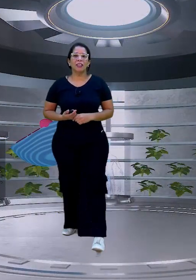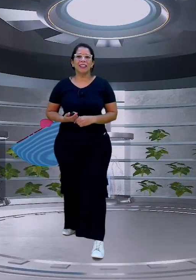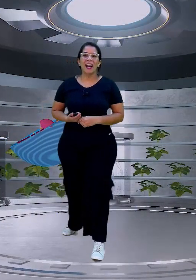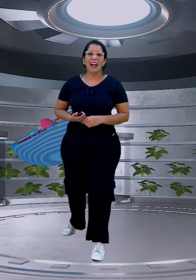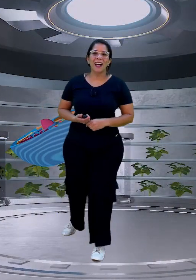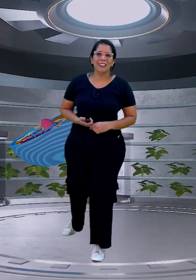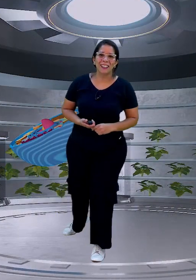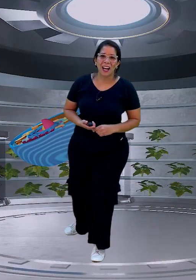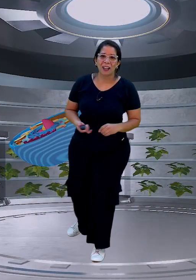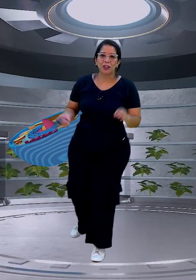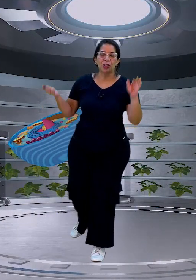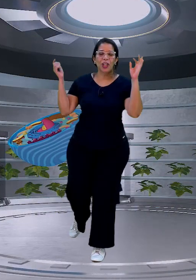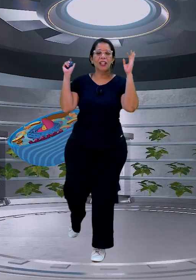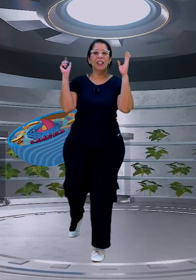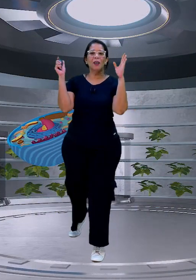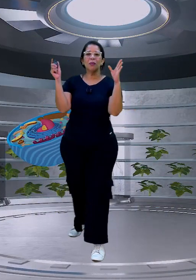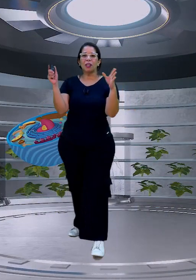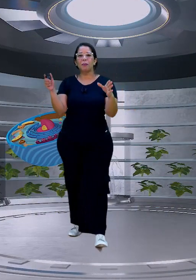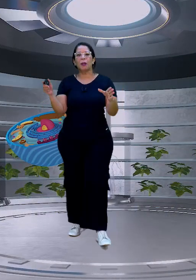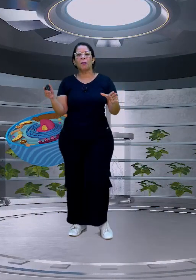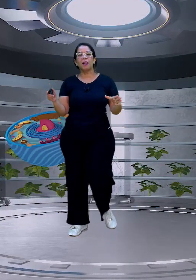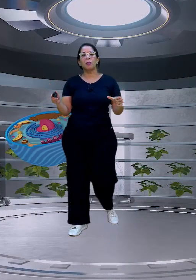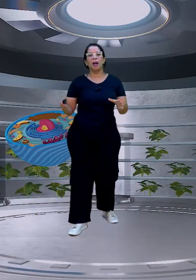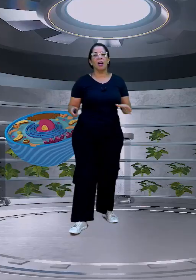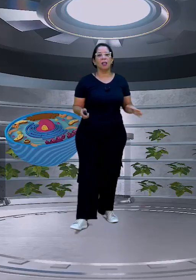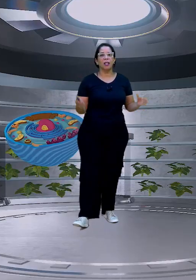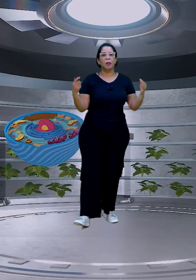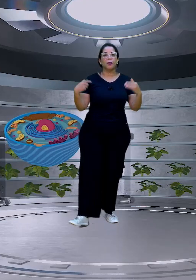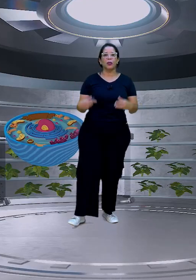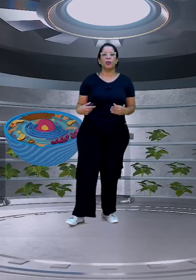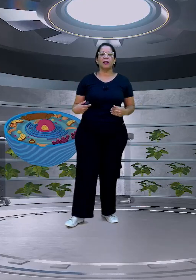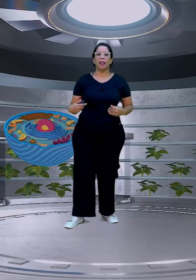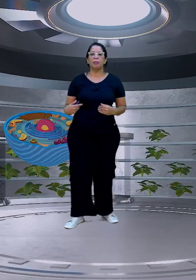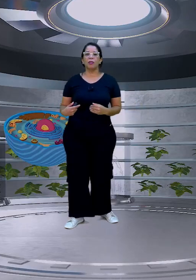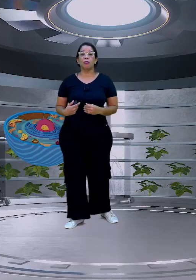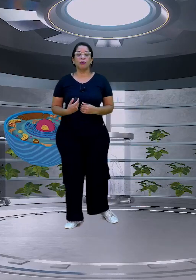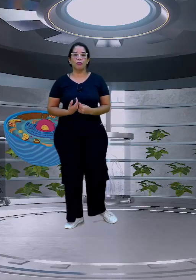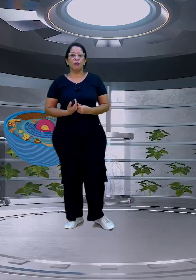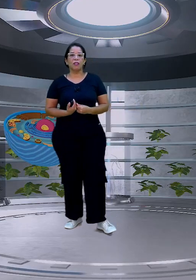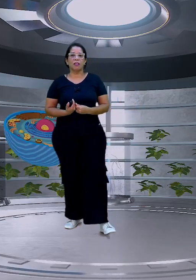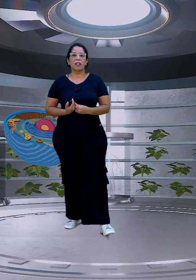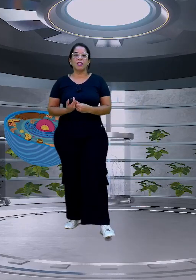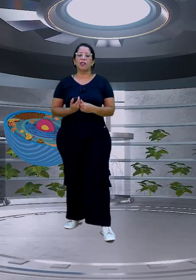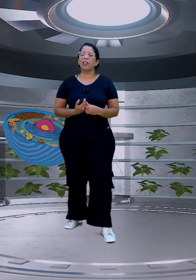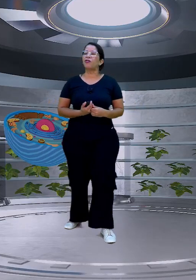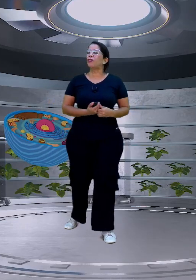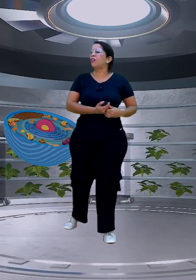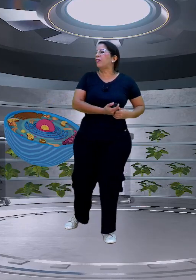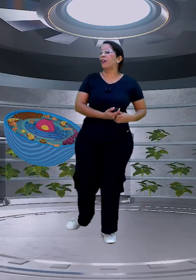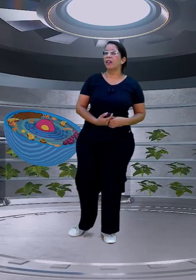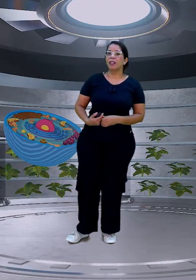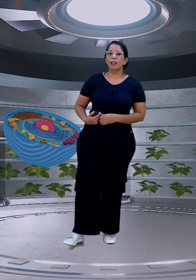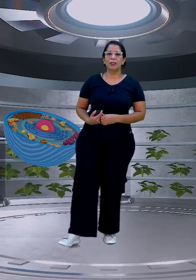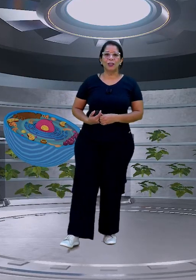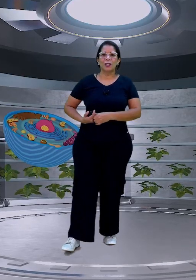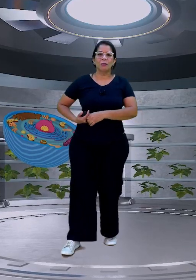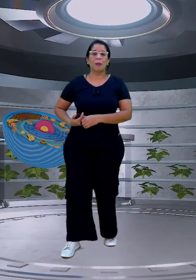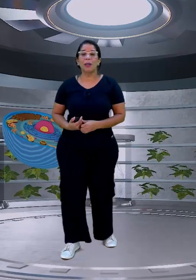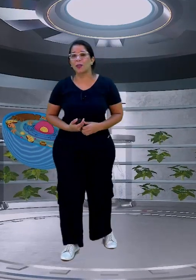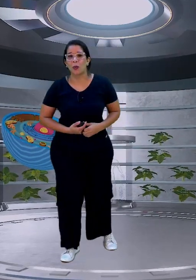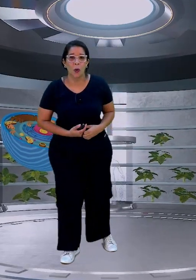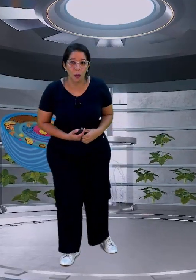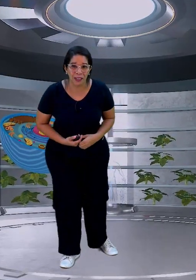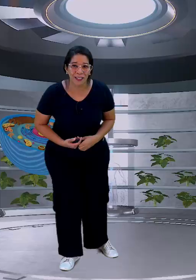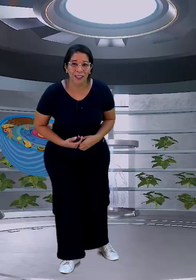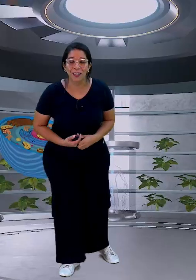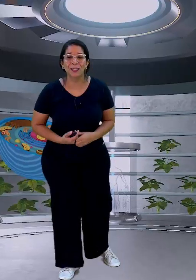E então, garotada, chegamos aqui para mais uma aula, eu, professora Tabita, juntinho com vocês. Gente, nós